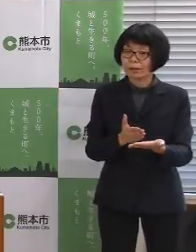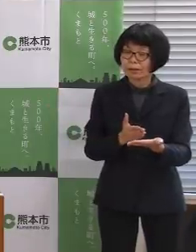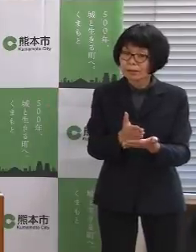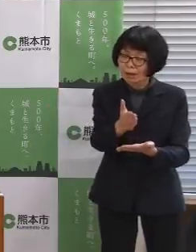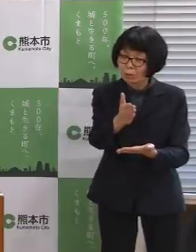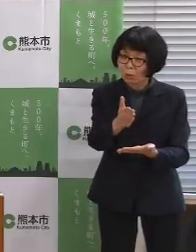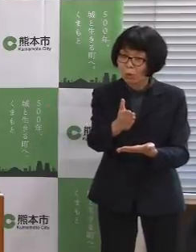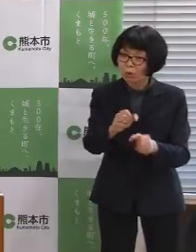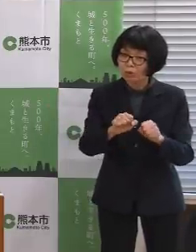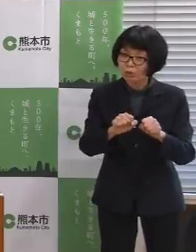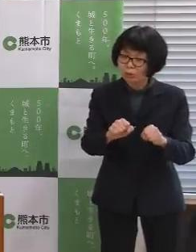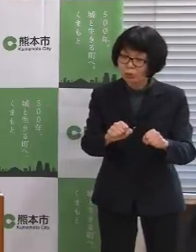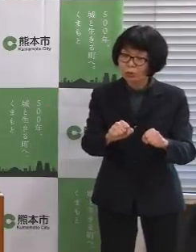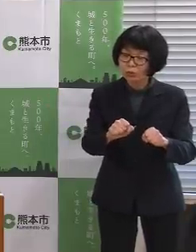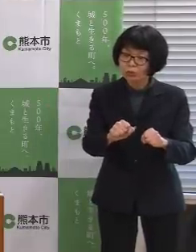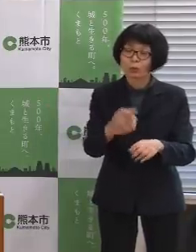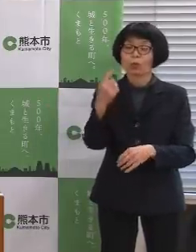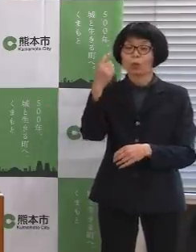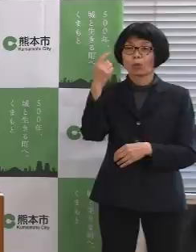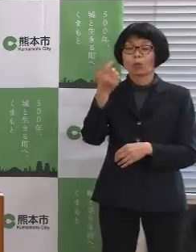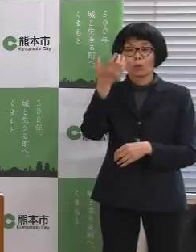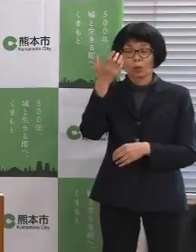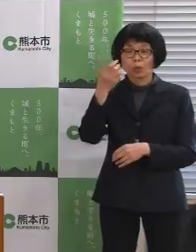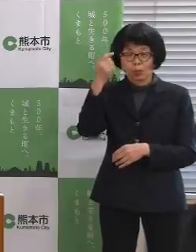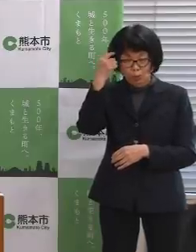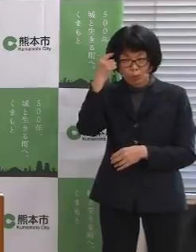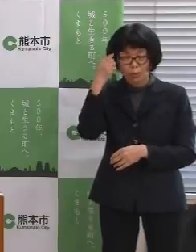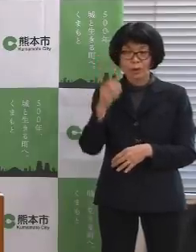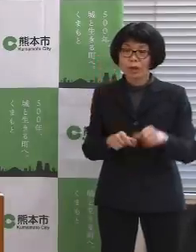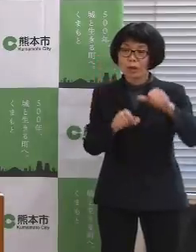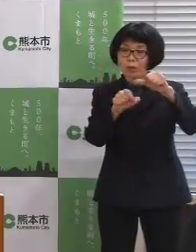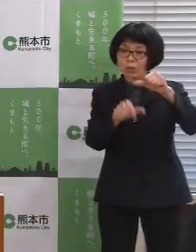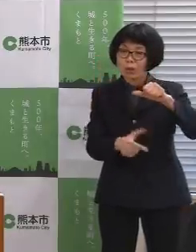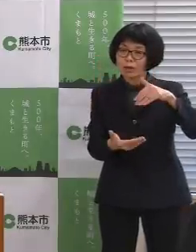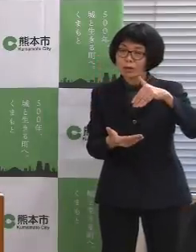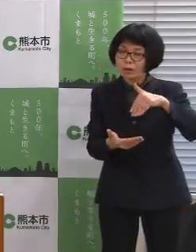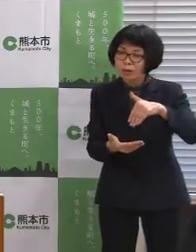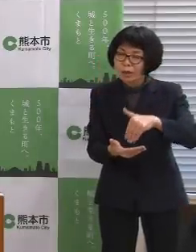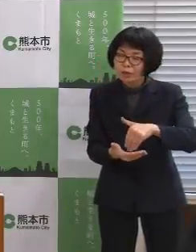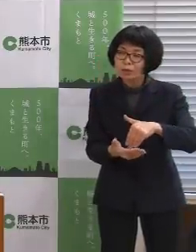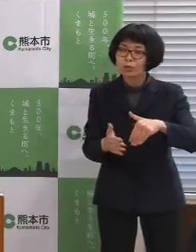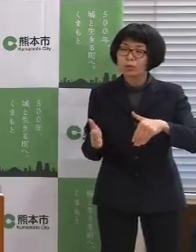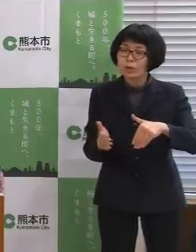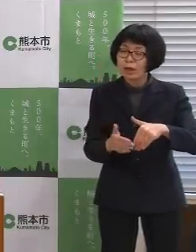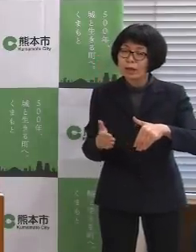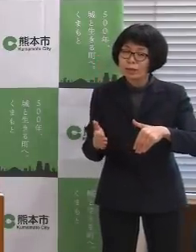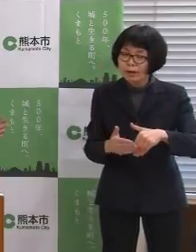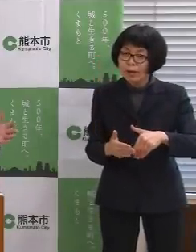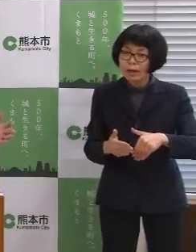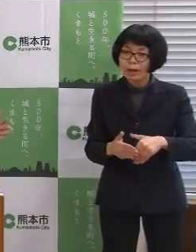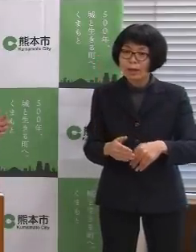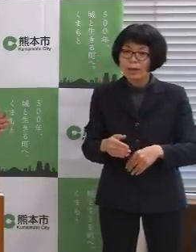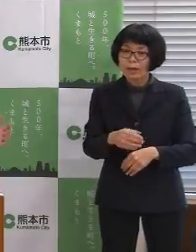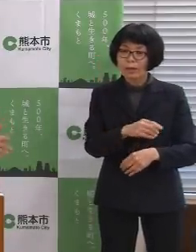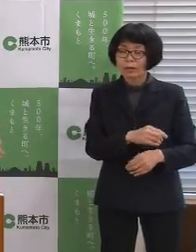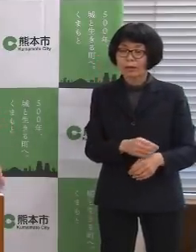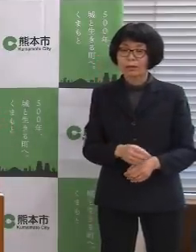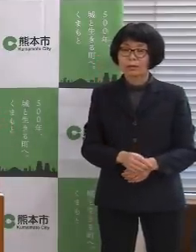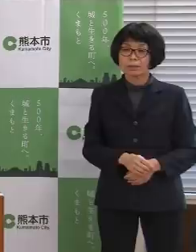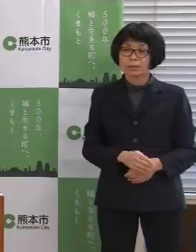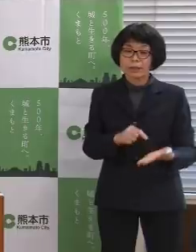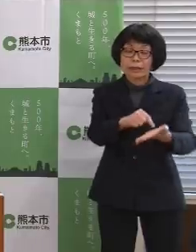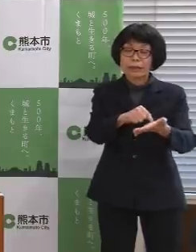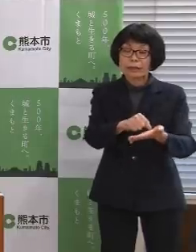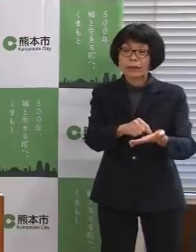ではないかというふうに今見ております。 できれば5月下旬ぐらいには、そういった一番早く申請がきちっと整った